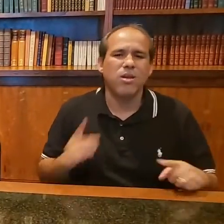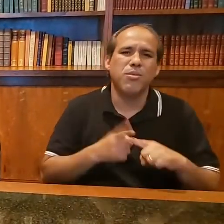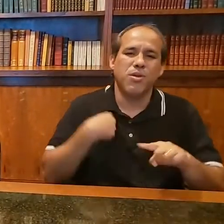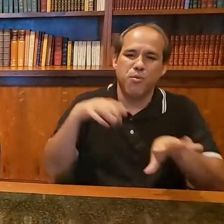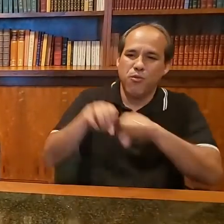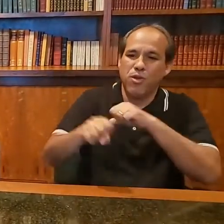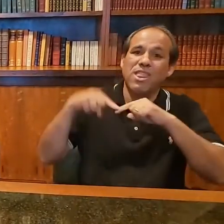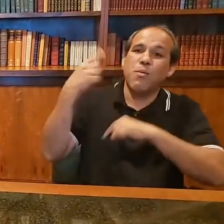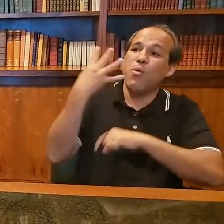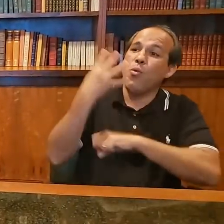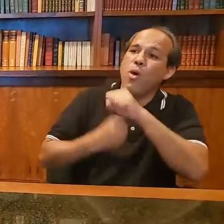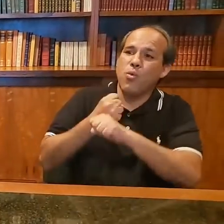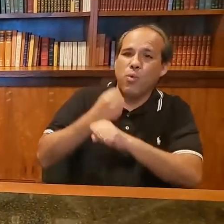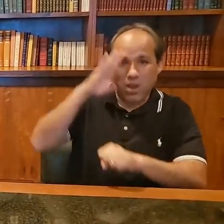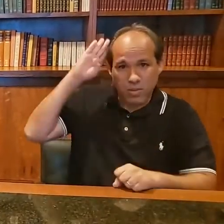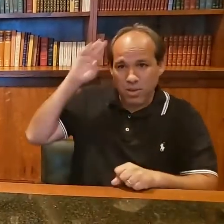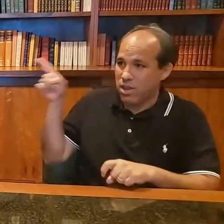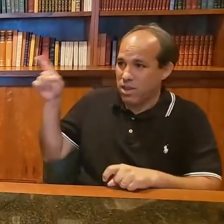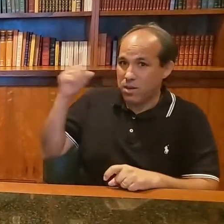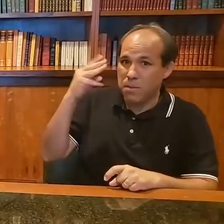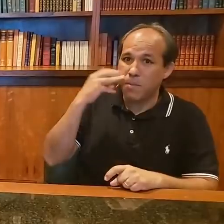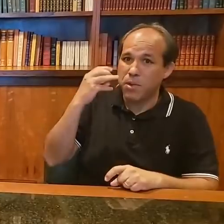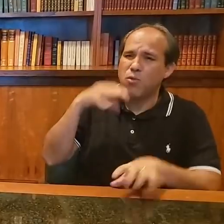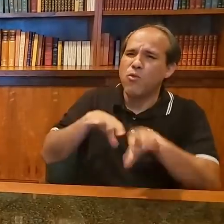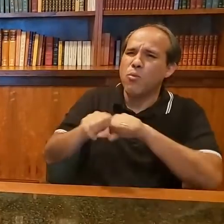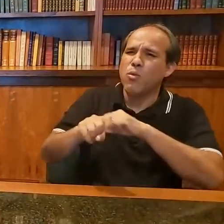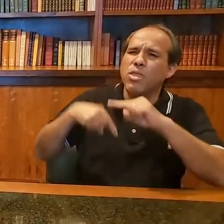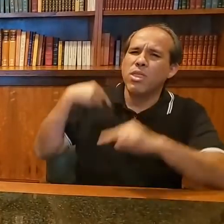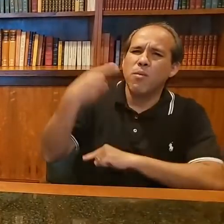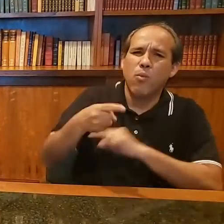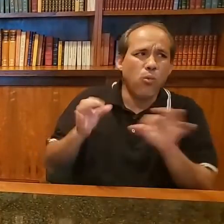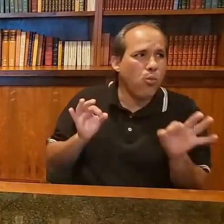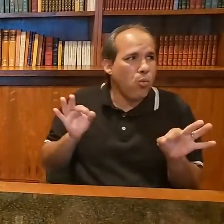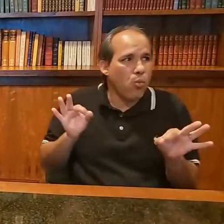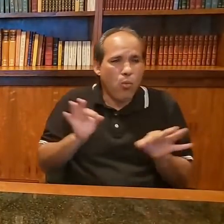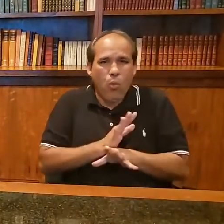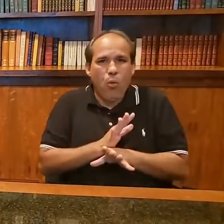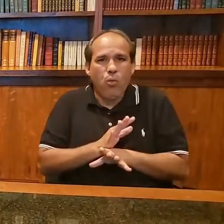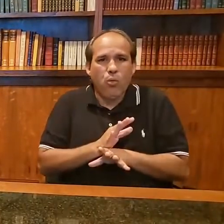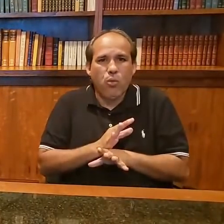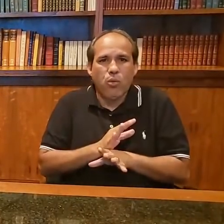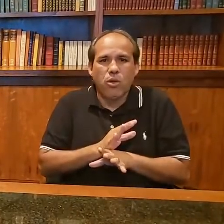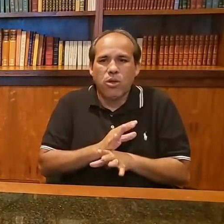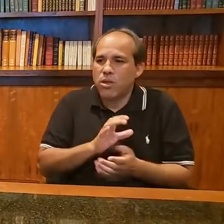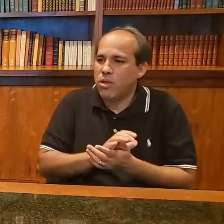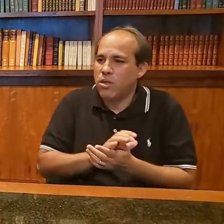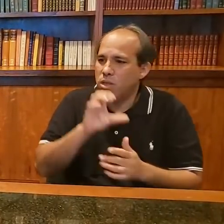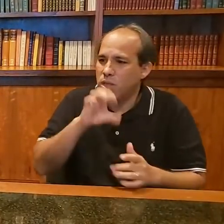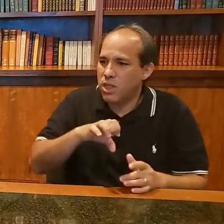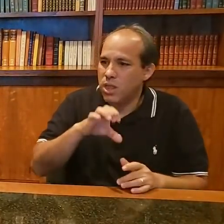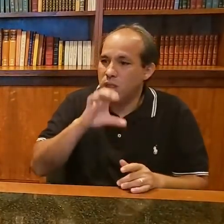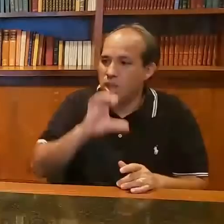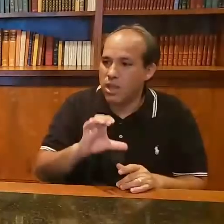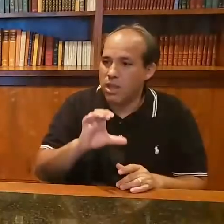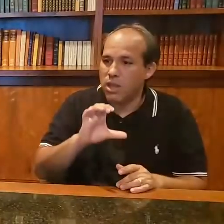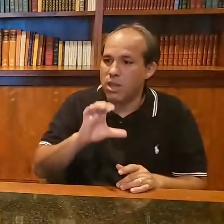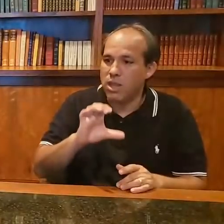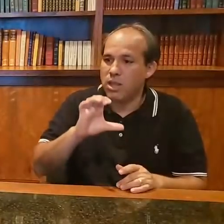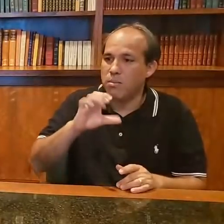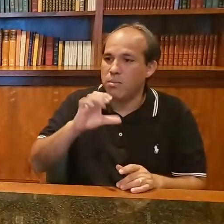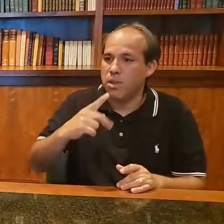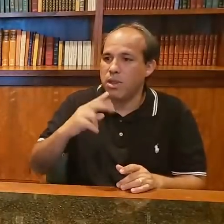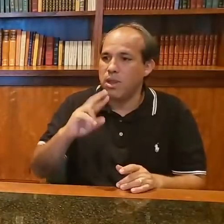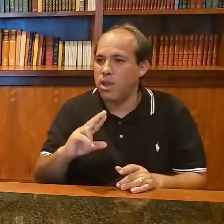formei depois de 4 anos de academia. O Milton se formou depois concluiu o CPOR, isso mesmo? Isso, NPOR. NPOR lá